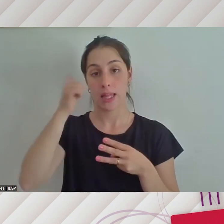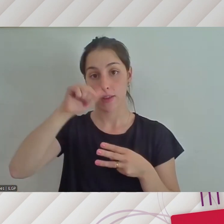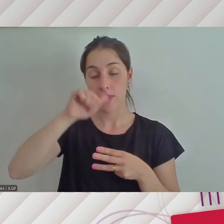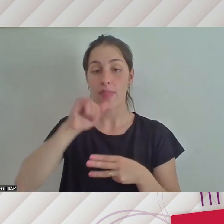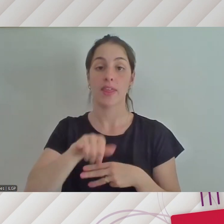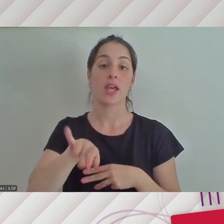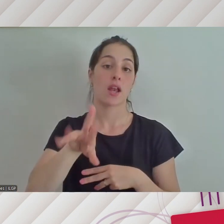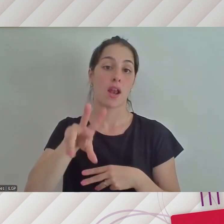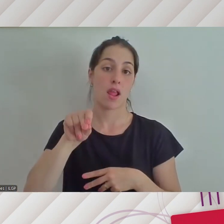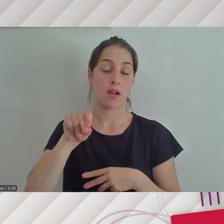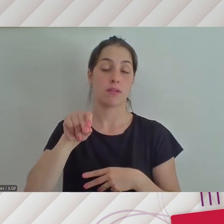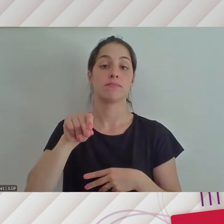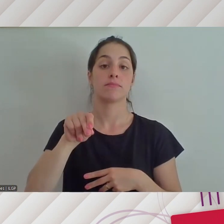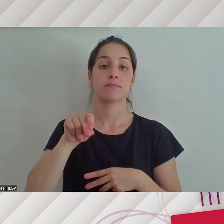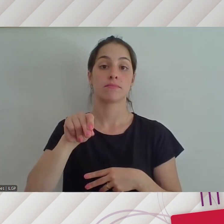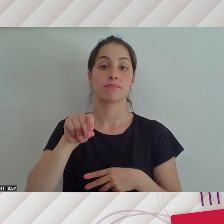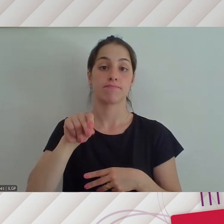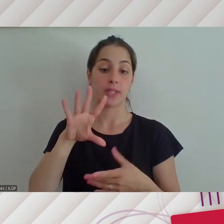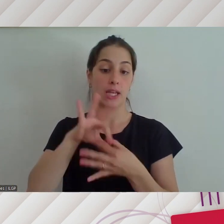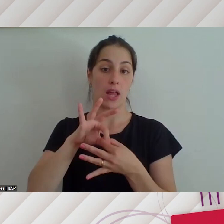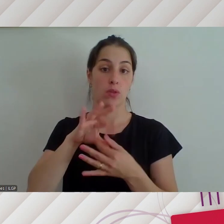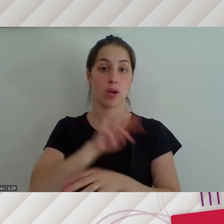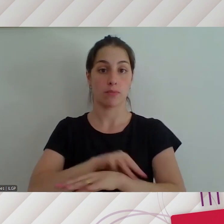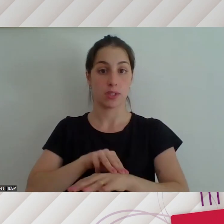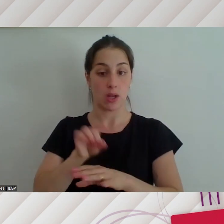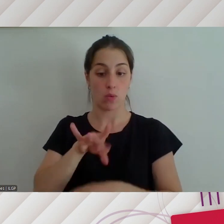em relação à administração local.